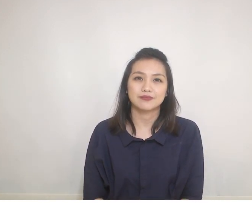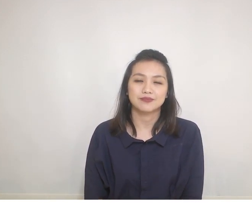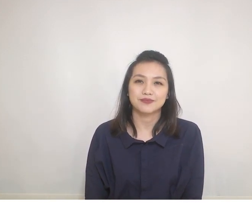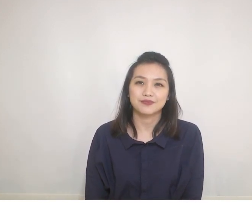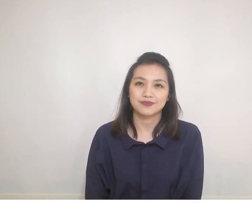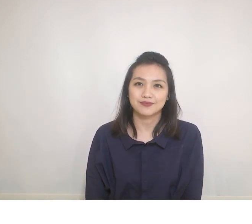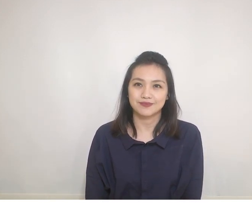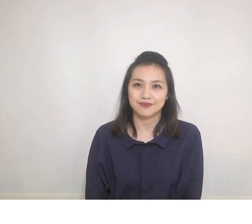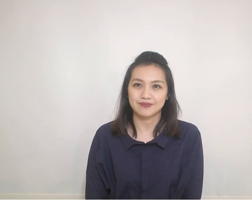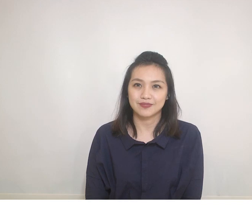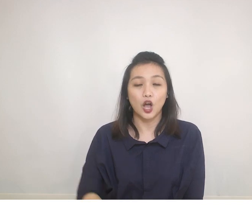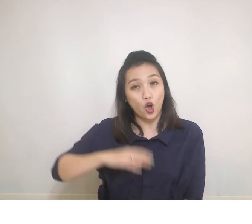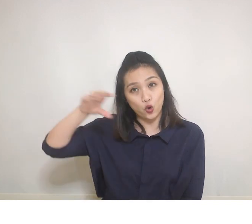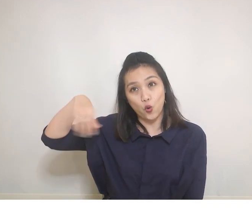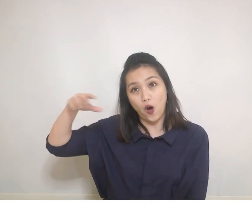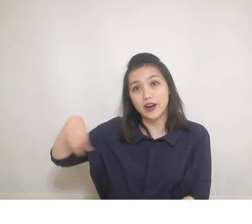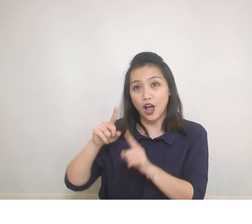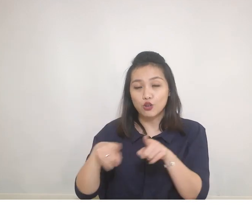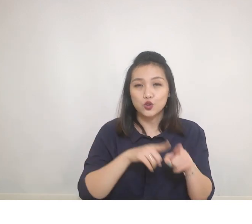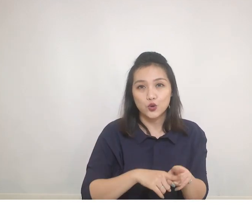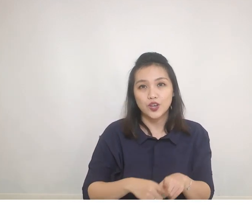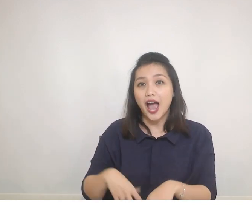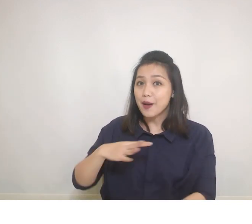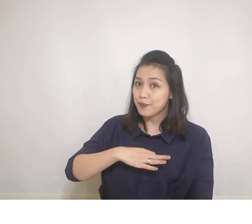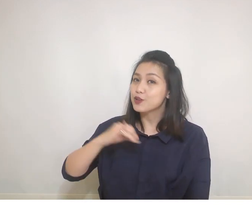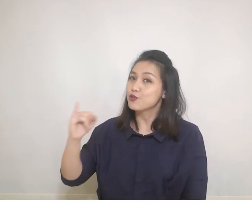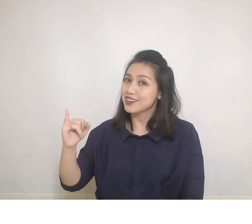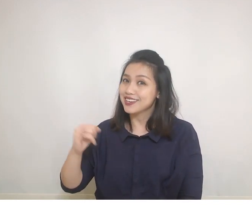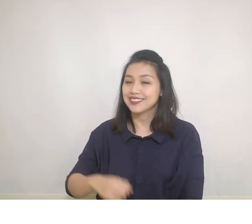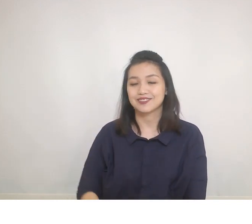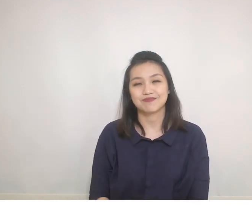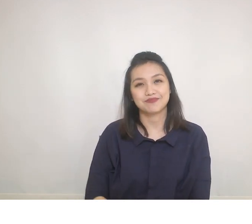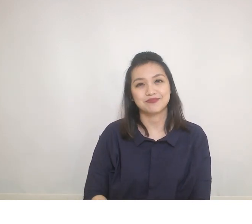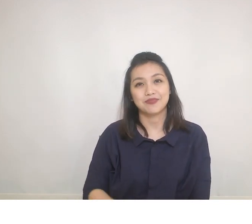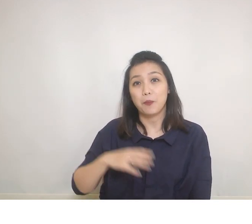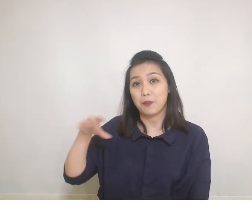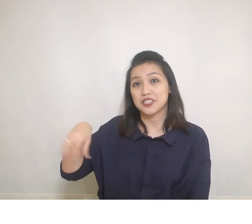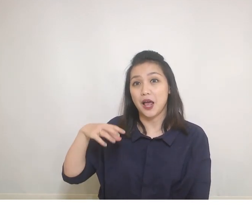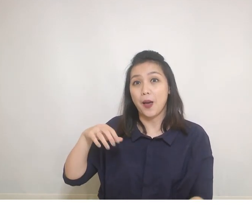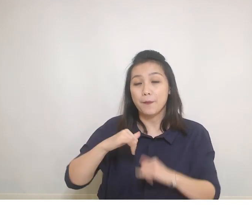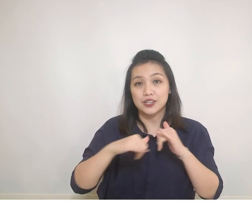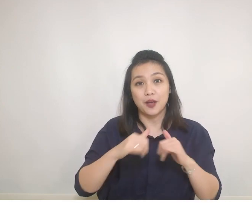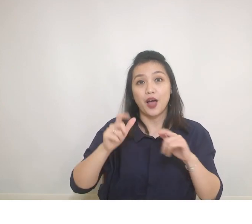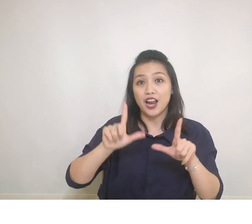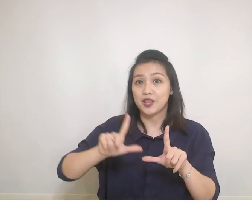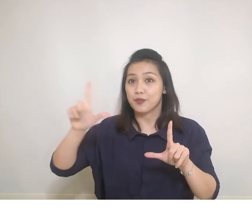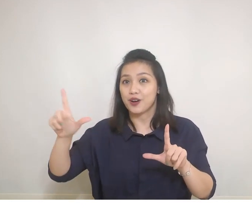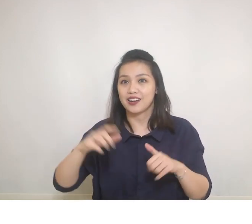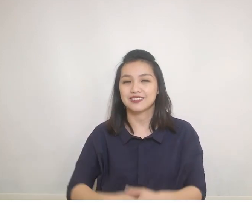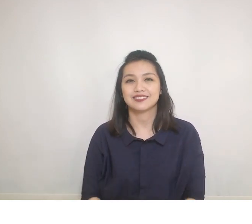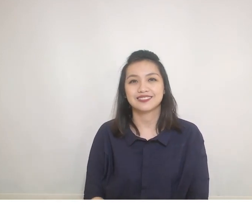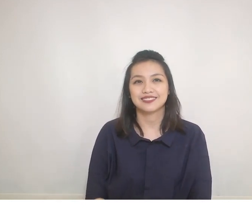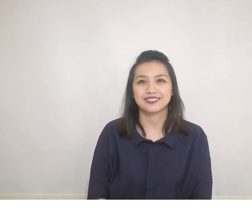Sepertinya itu. Hubungan mereka juga dipulihkan, hubungan dengan keluarga. Sebetulnya apa yang terjadi ketika seseorang itu cinta akan uang? Apa yang terjadi